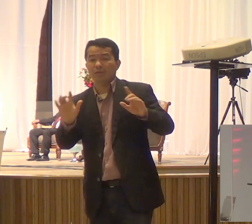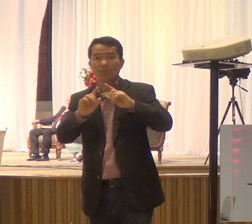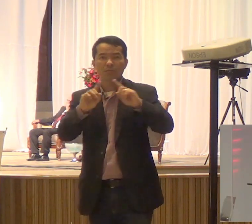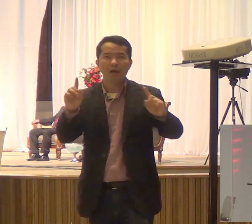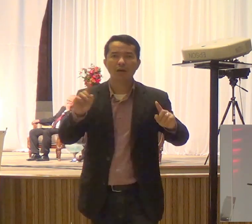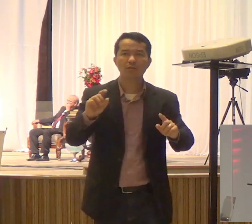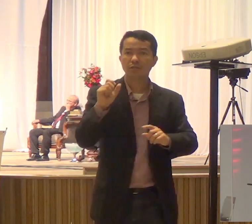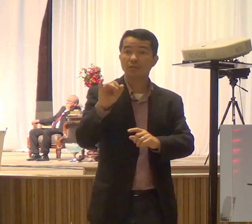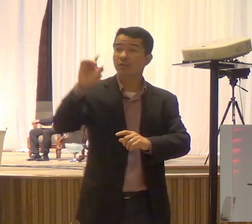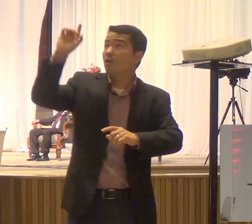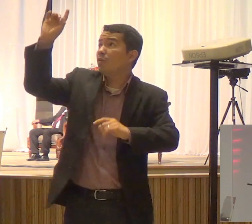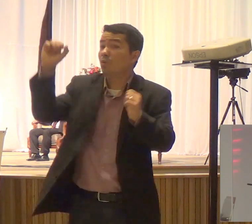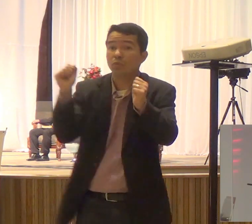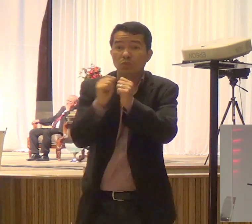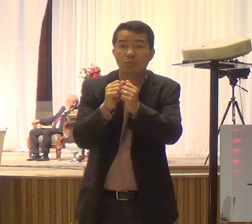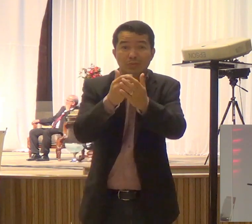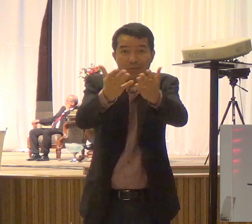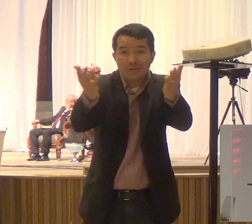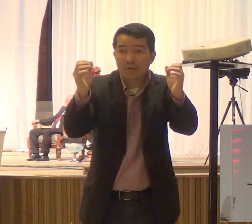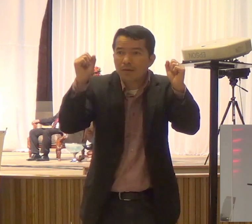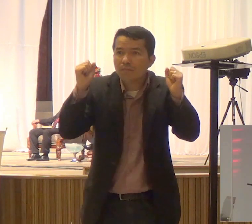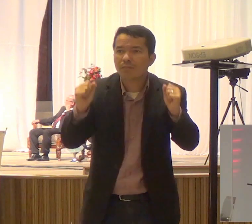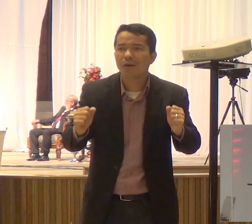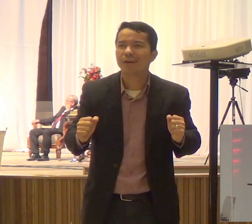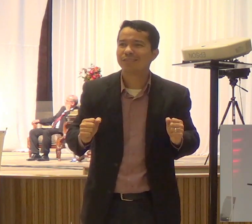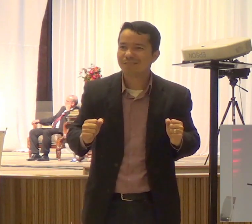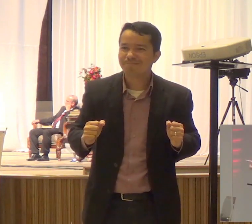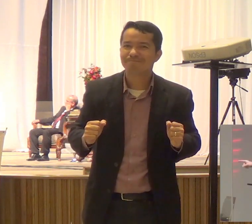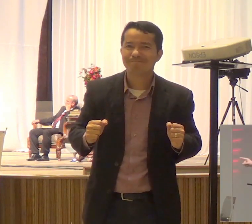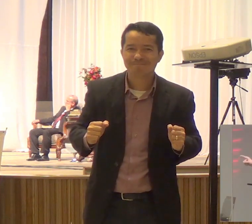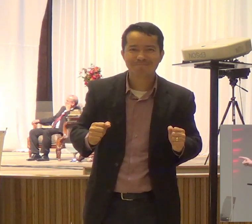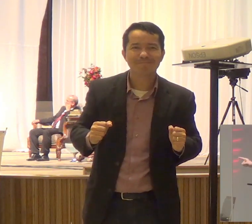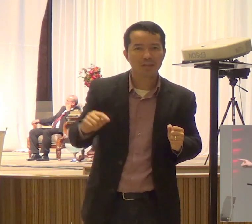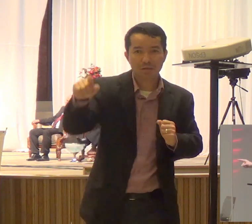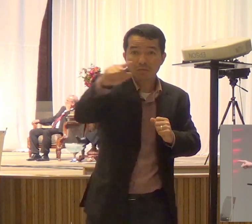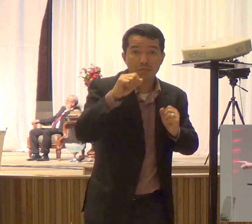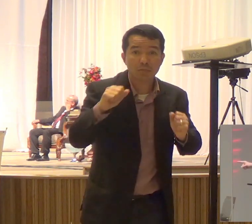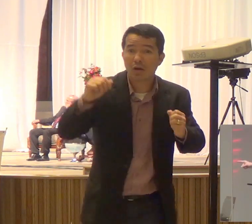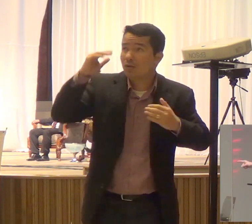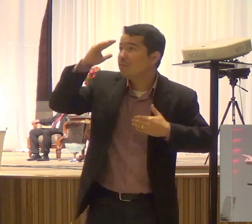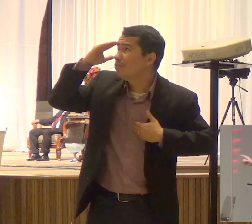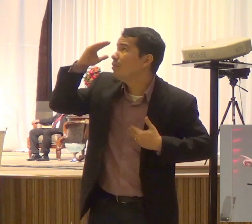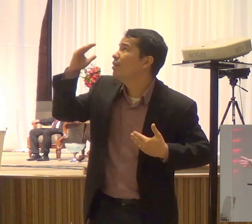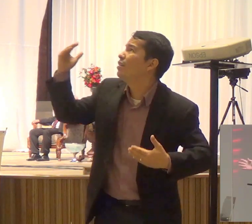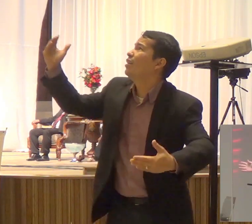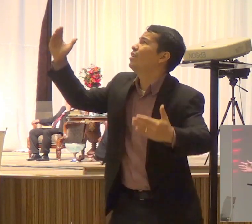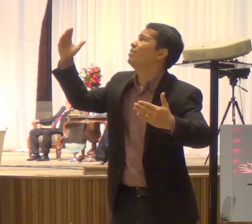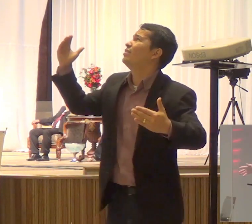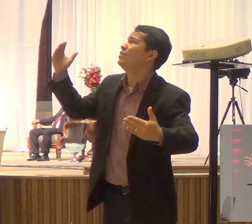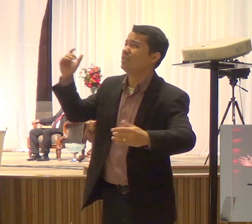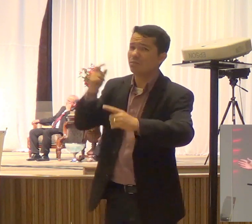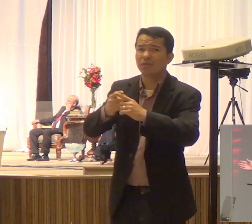mas obrigado, porque o Senhor mandou Jesus, queridos, numa cruz, talvez parecida